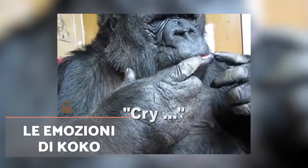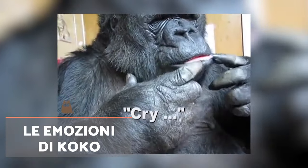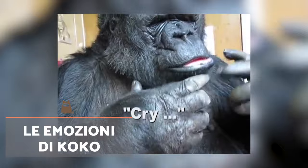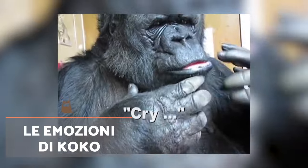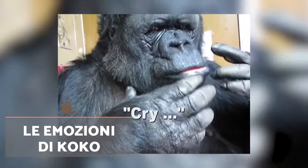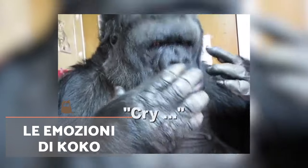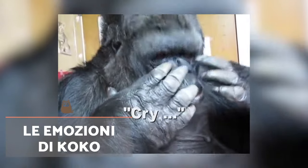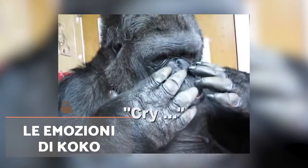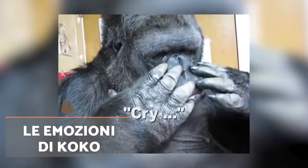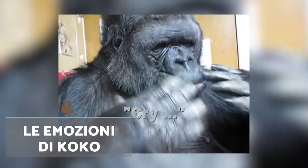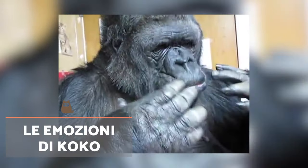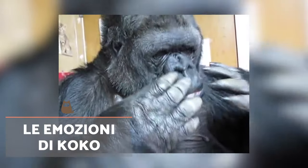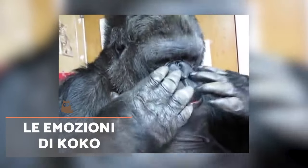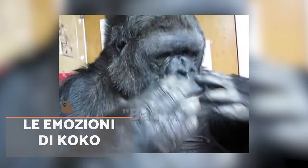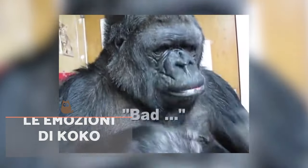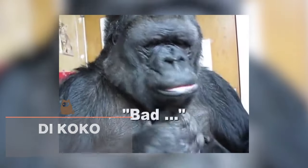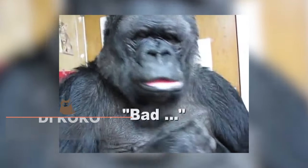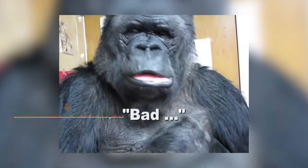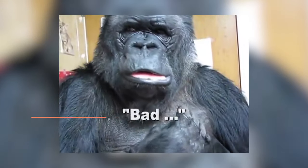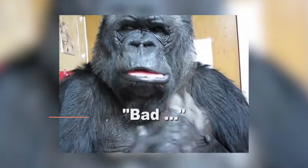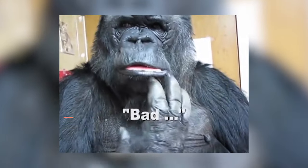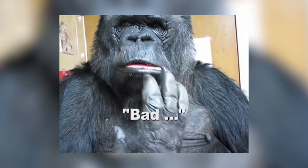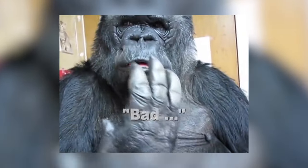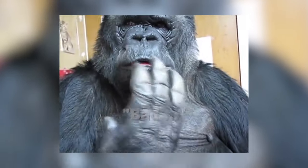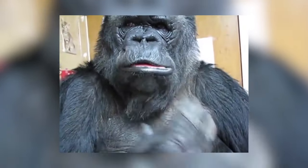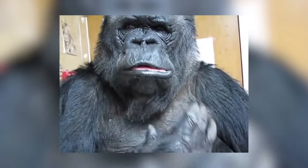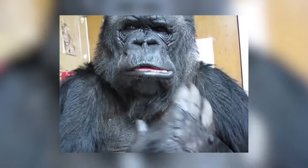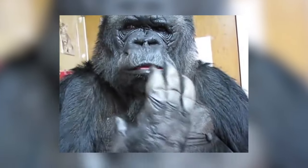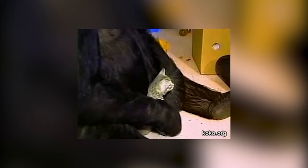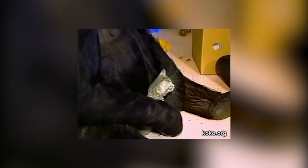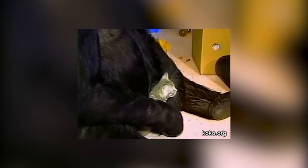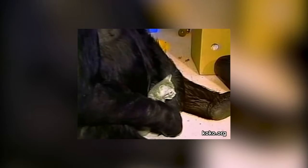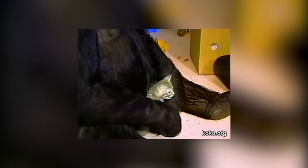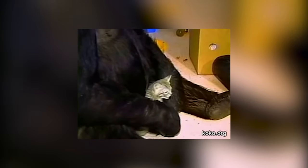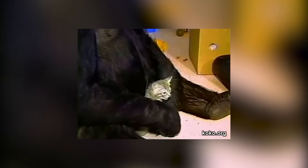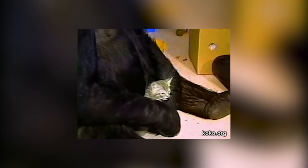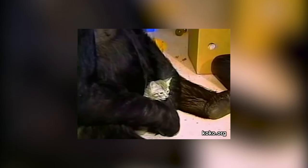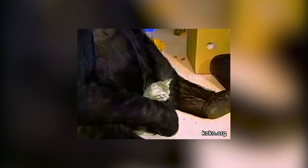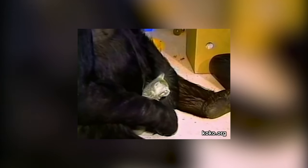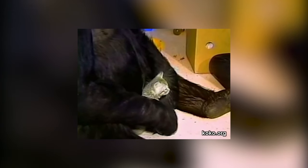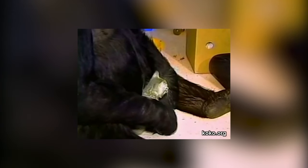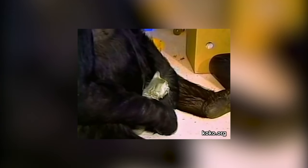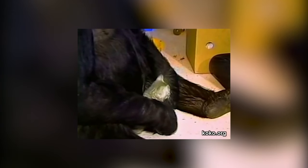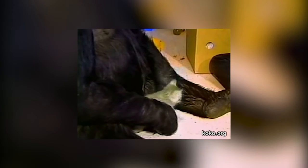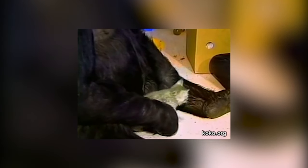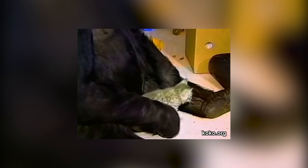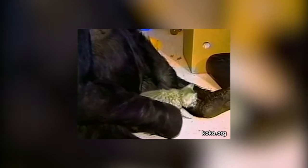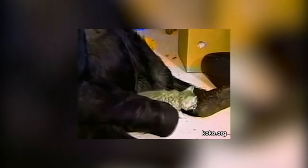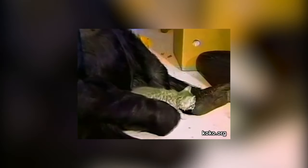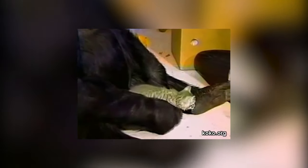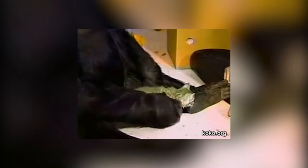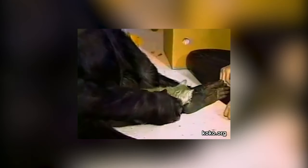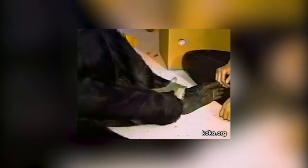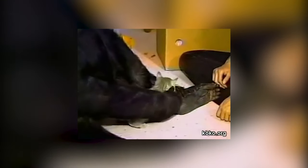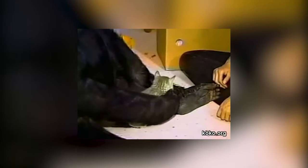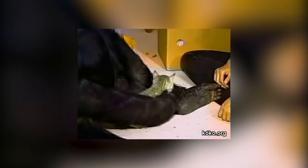compleanno, Penny le fece scegliere da una cucciolata di gatti randaggi un gattino che Coco chiamò Old Ball. Si ritiene che gli abbia dato questo